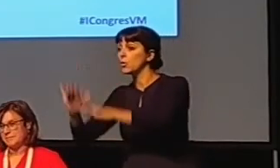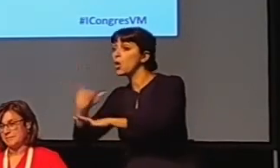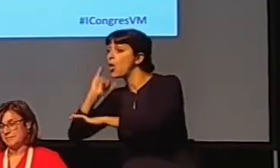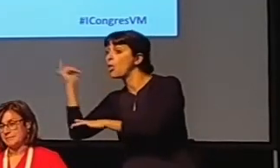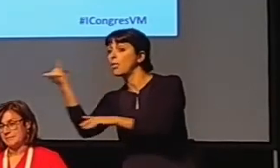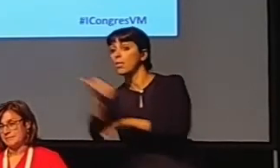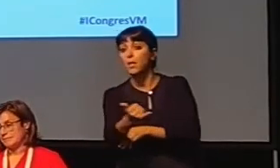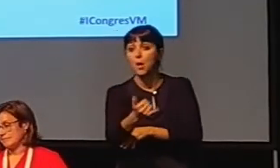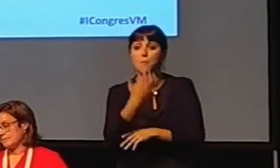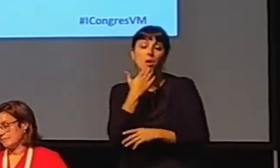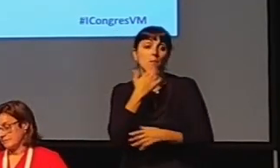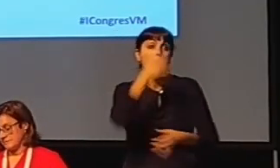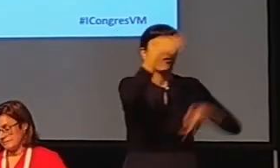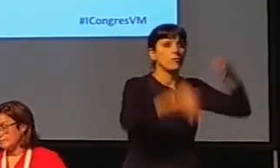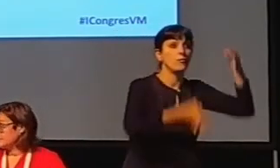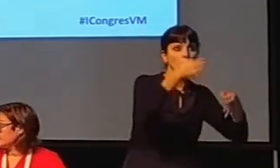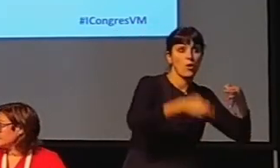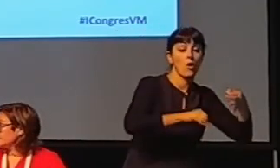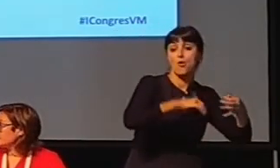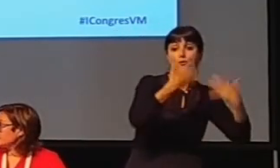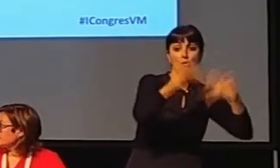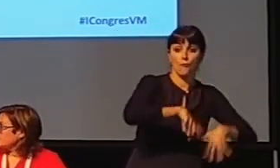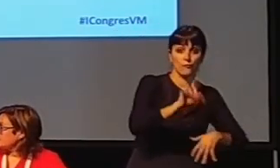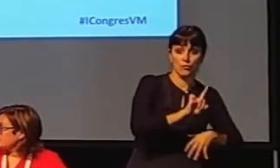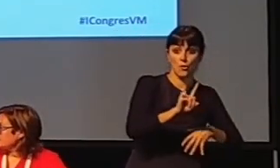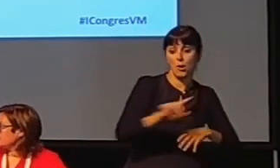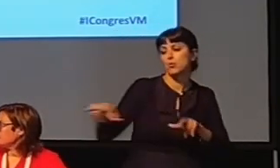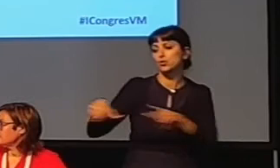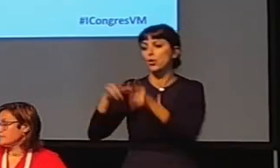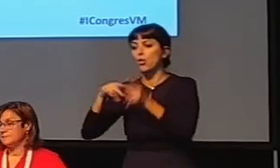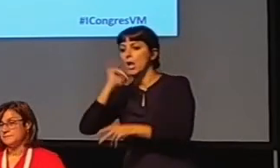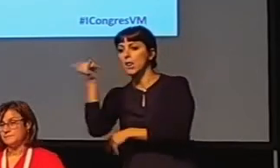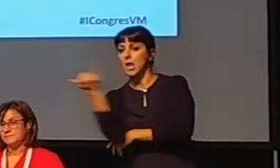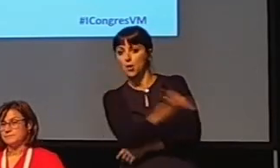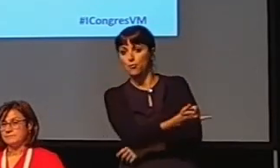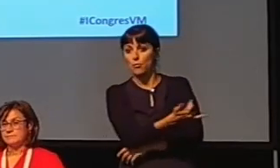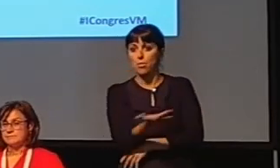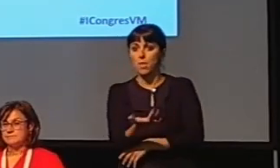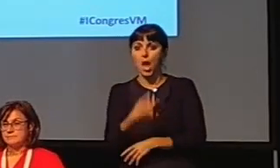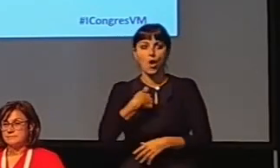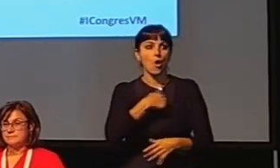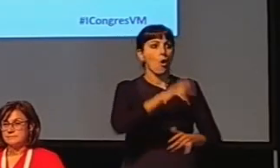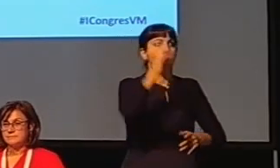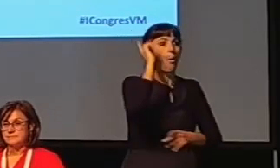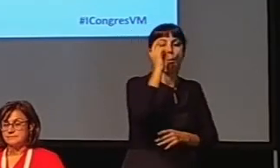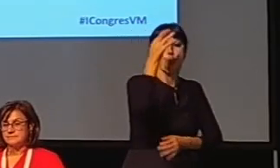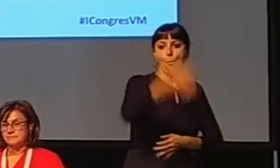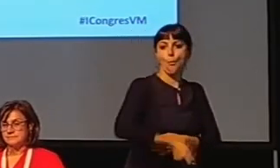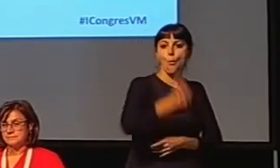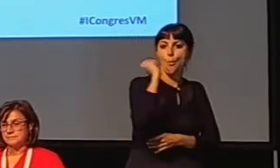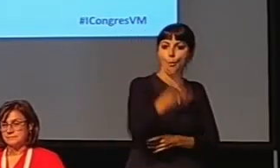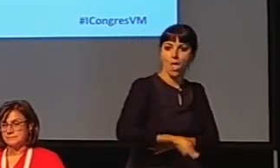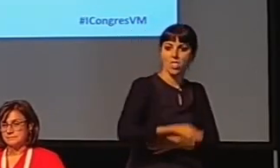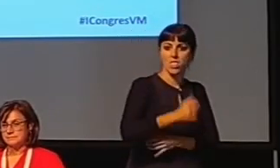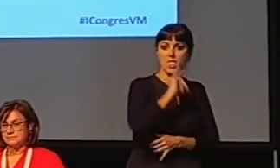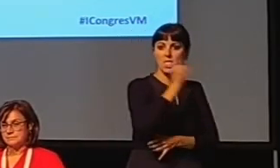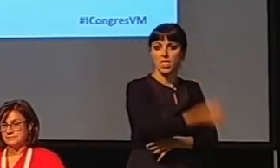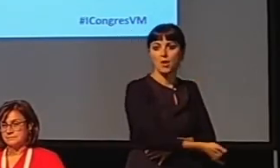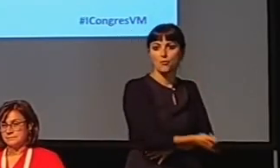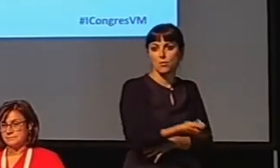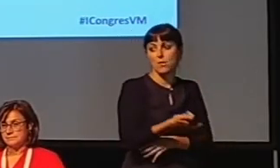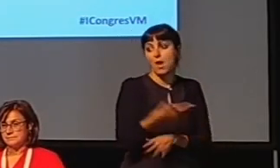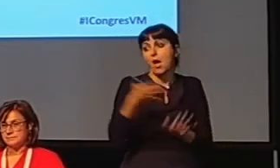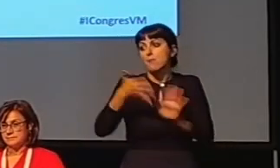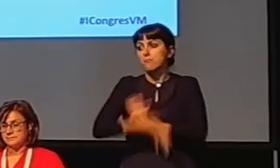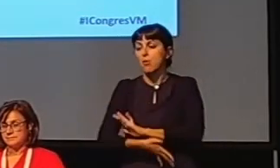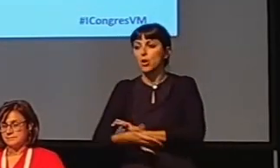justicia no funciona, pues que la denuncie la institución social y diga, pues te voy a denunciar a ti, juez, porque no has protegido a mis mujeres, a